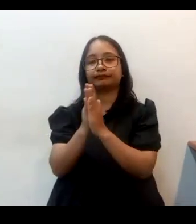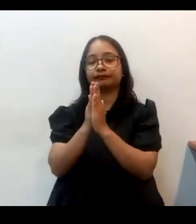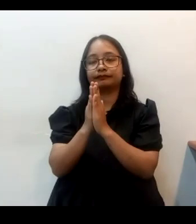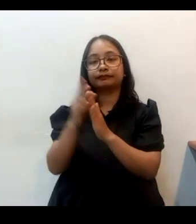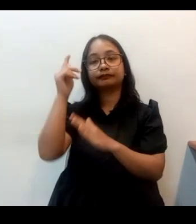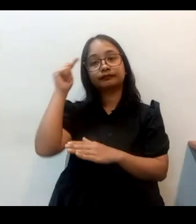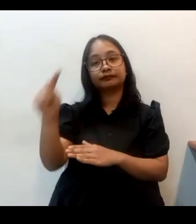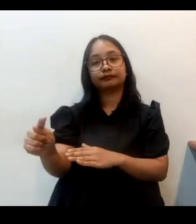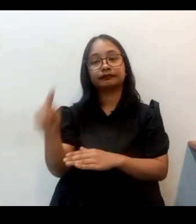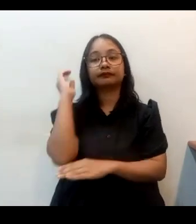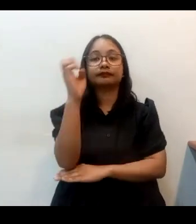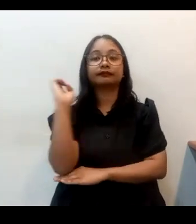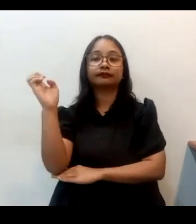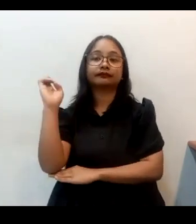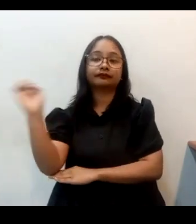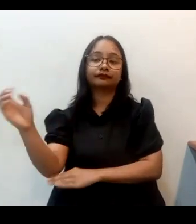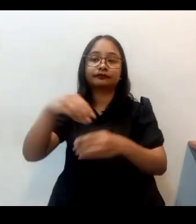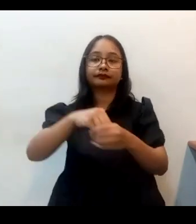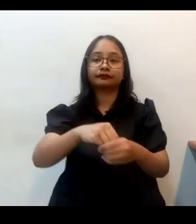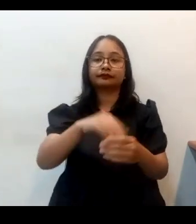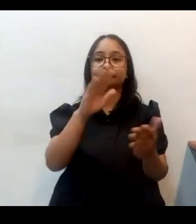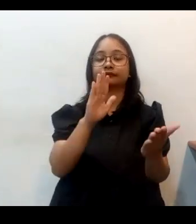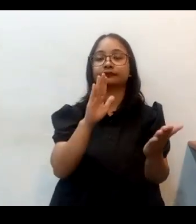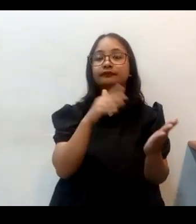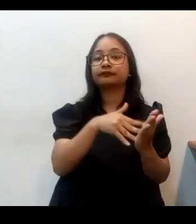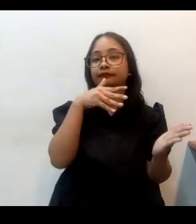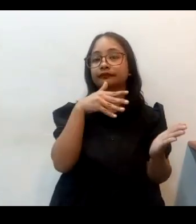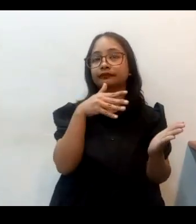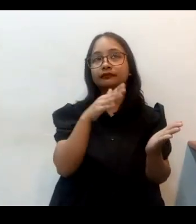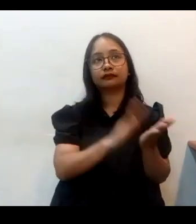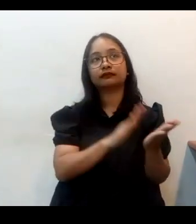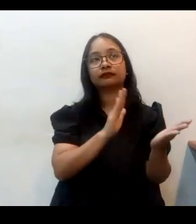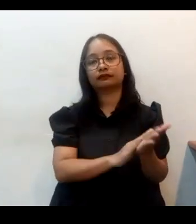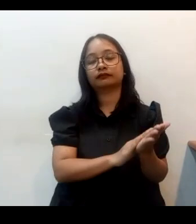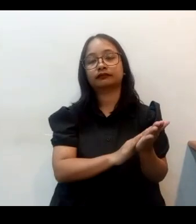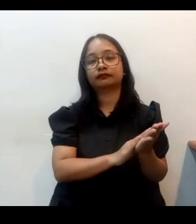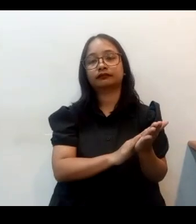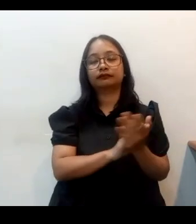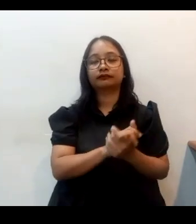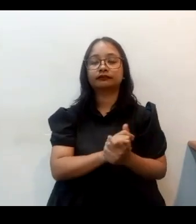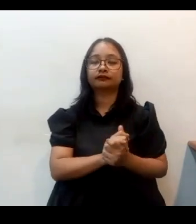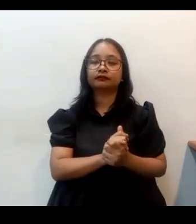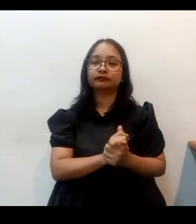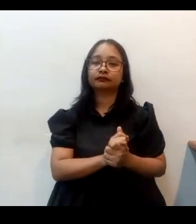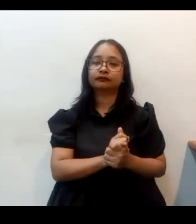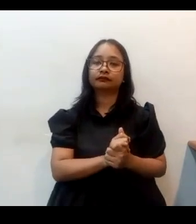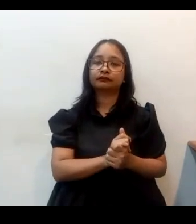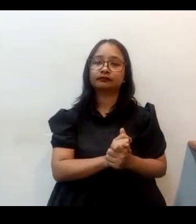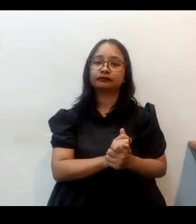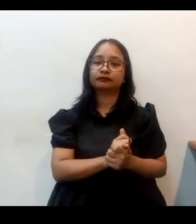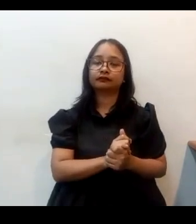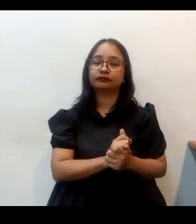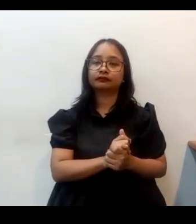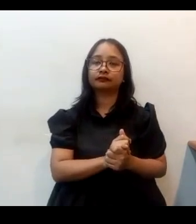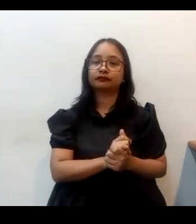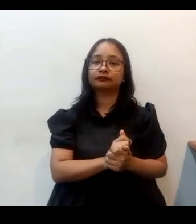school. Kaya ngayon po, kasama po yung mga kabataan po sa Wonju Church. Kaya talagang nanalangin po ako na, Panginoon, pakiusap, buksan mo po yung ebanghelyo sa paaralan